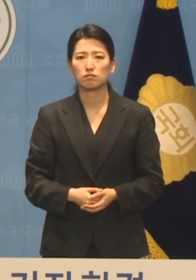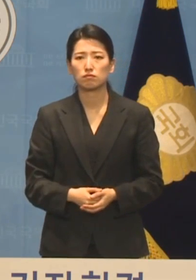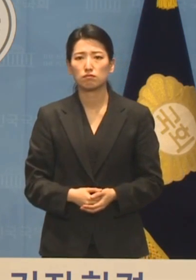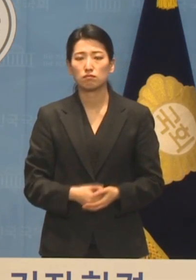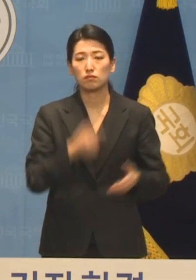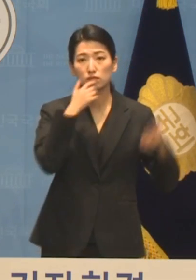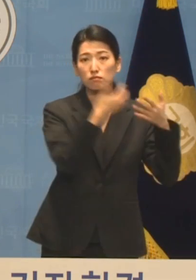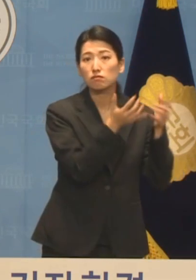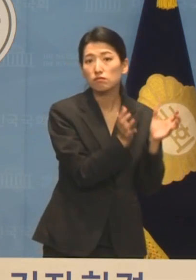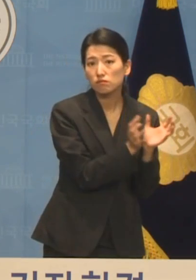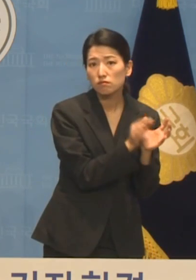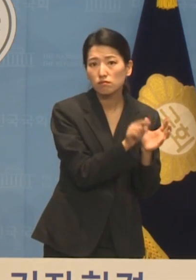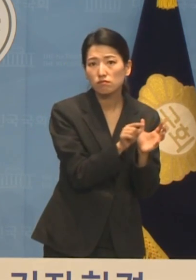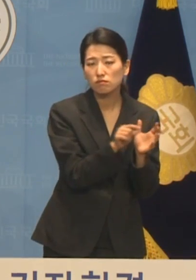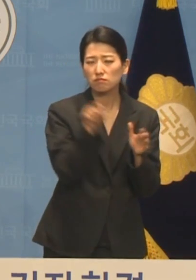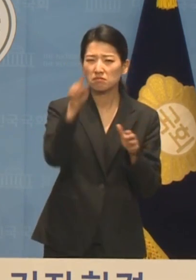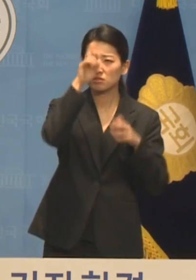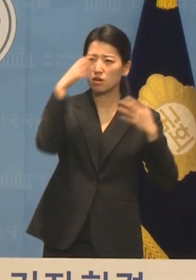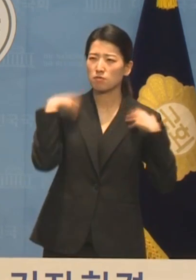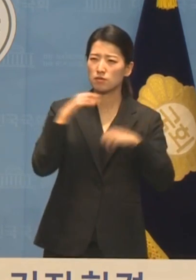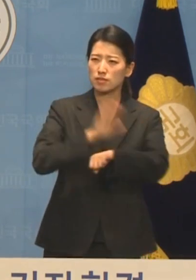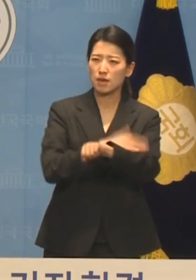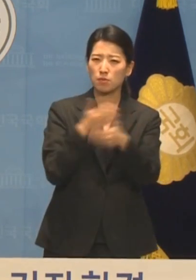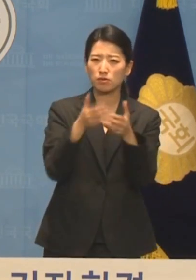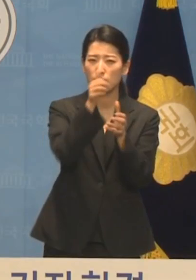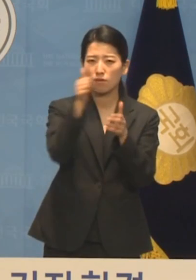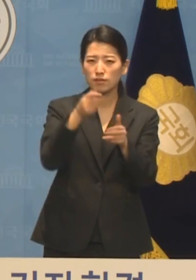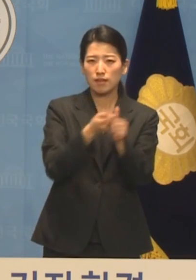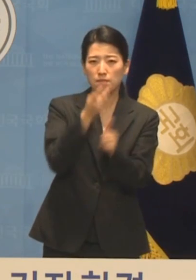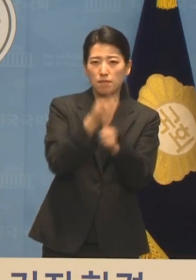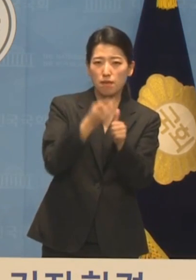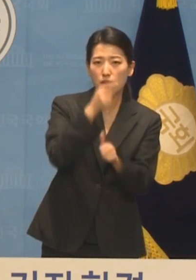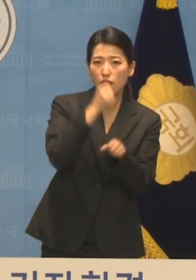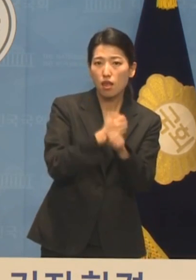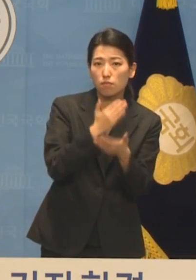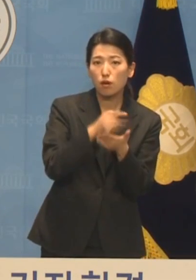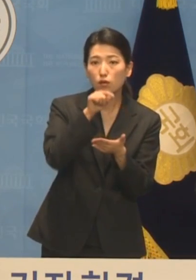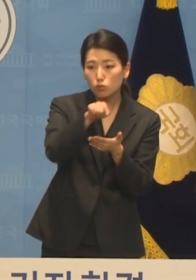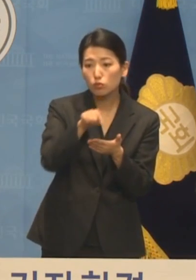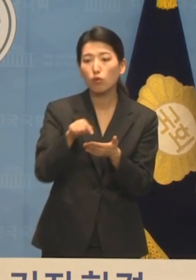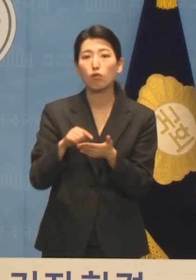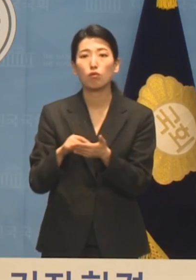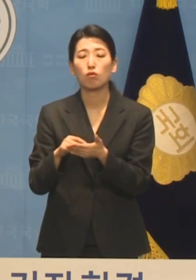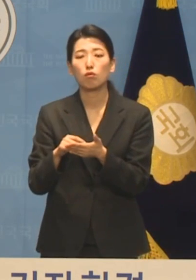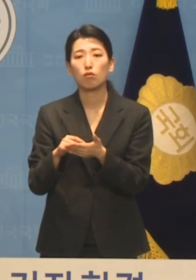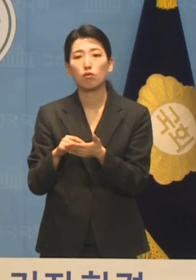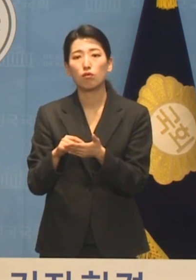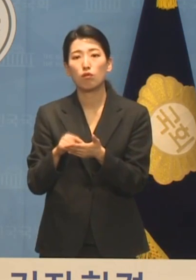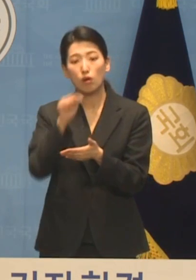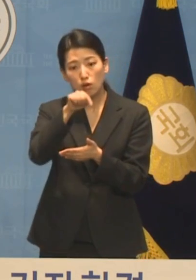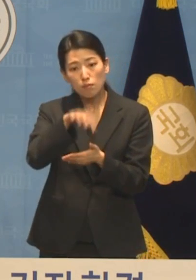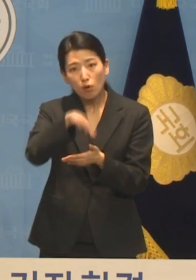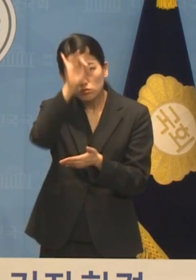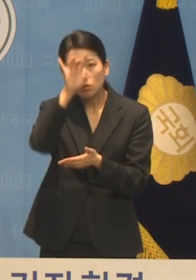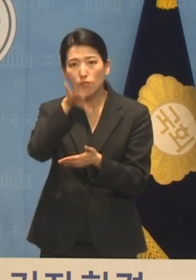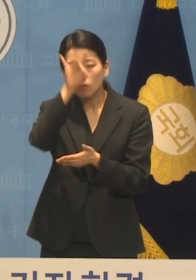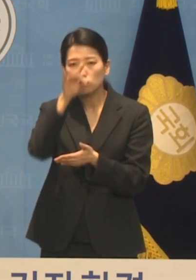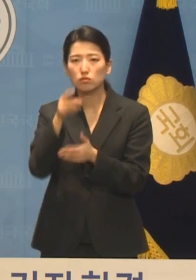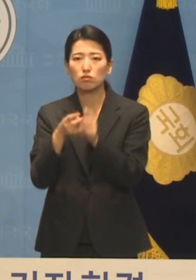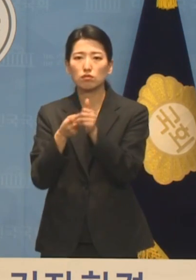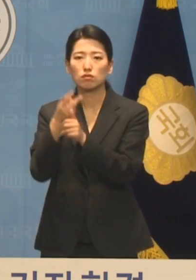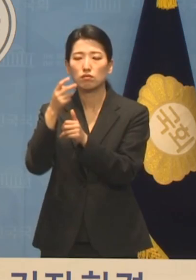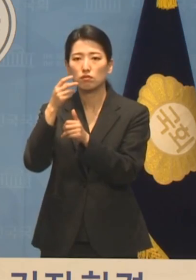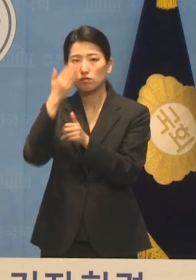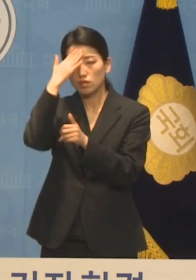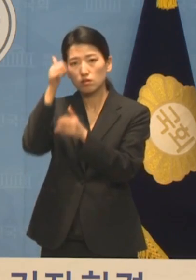이미 헌법재판소에 탄핵 소추 사건들이 계류되어 있습니다. 이 사건들을 먼저 심사해야 국회가 탄핵을 남발한